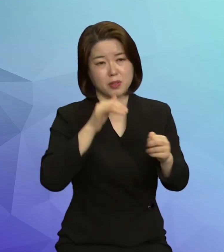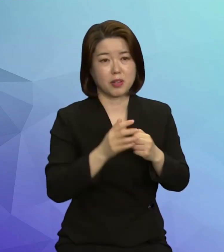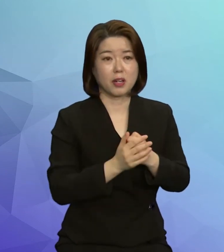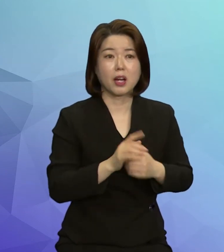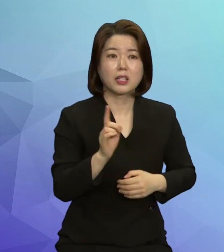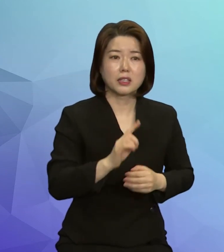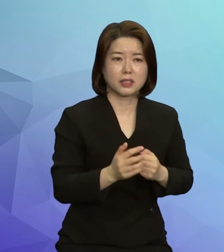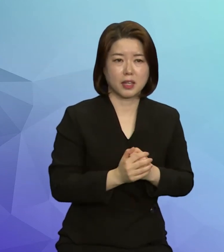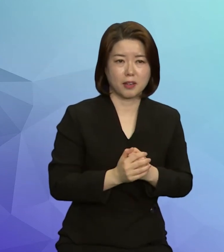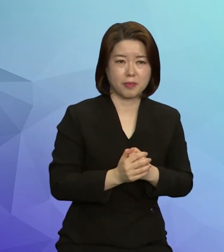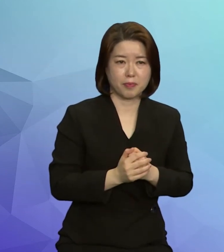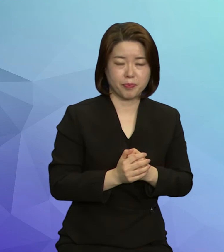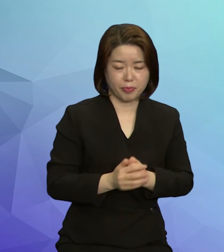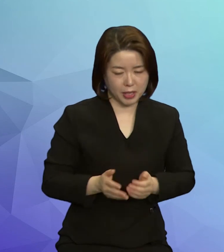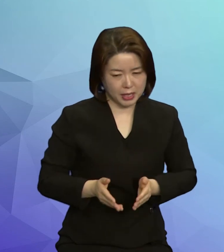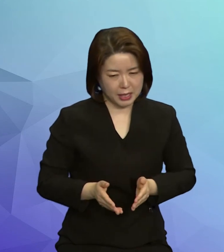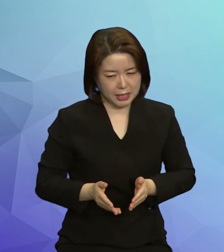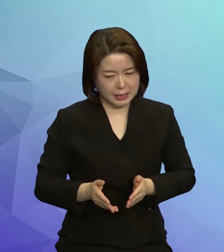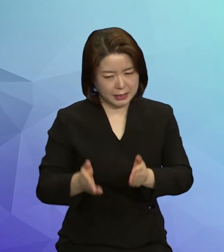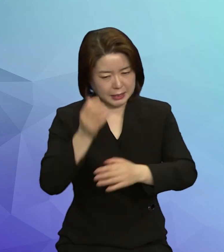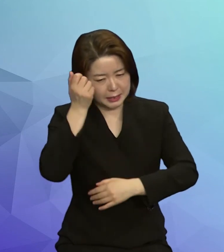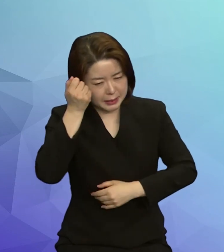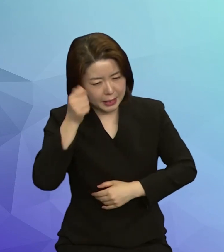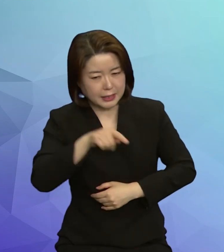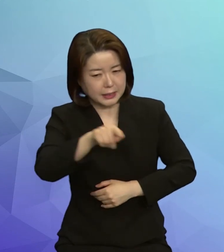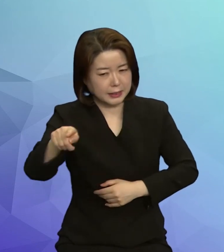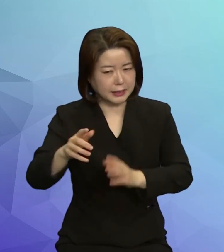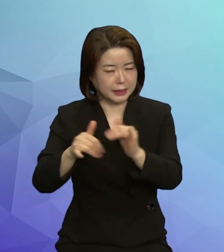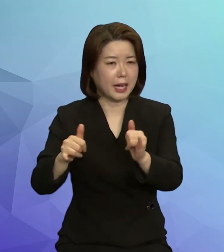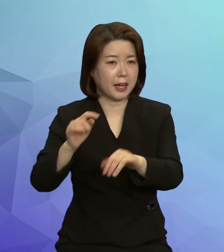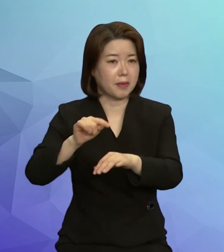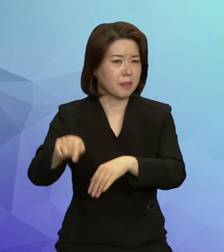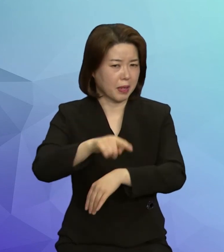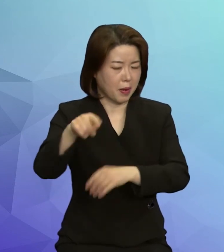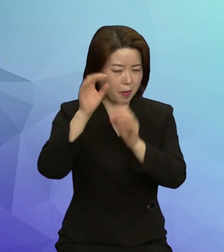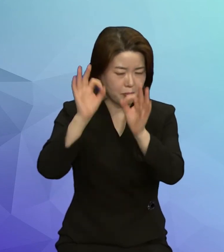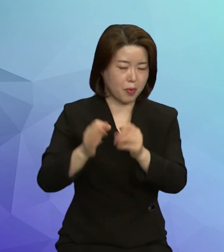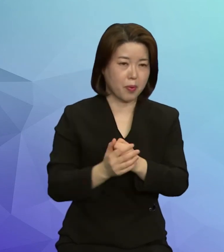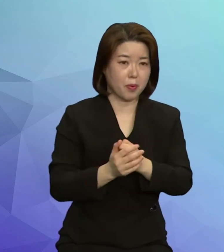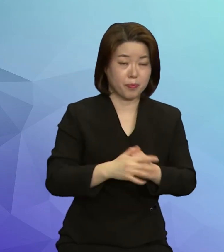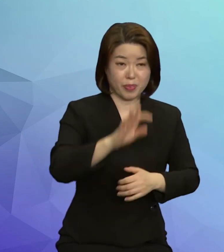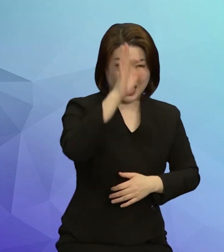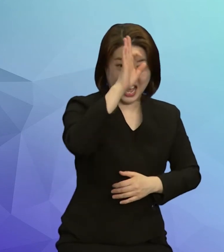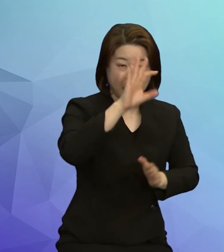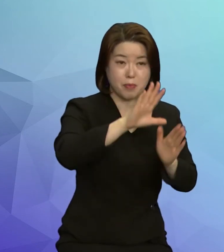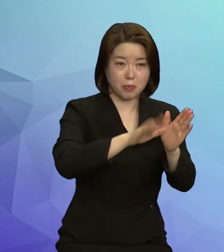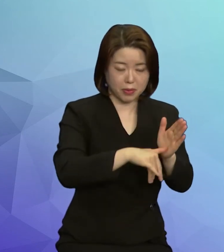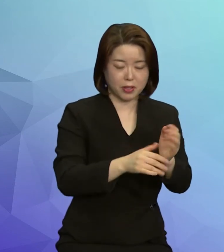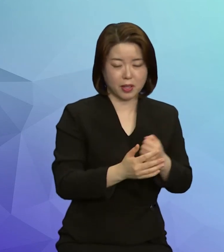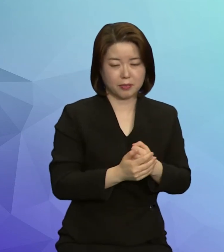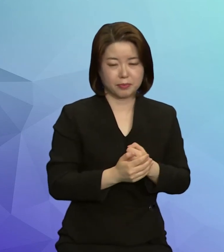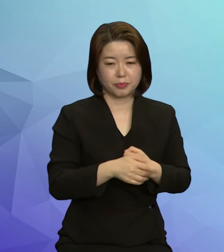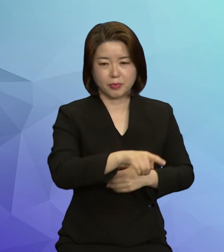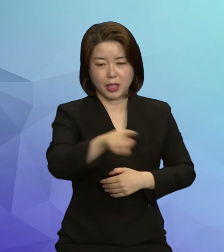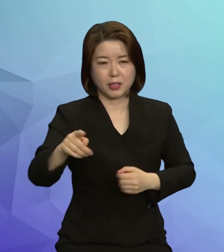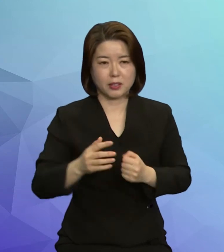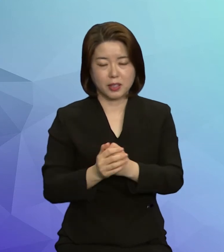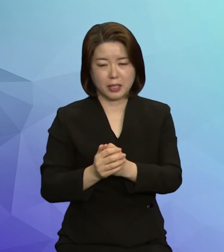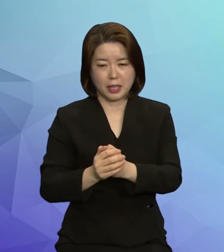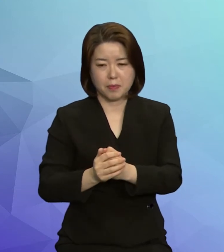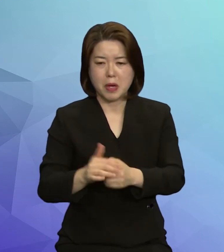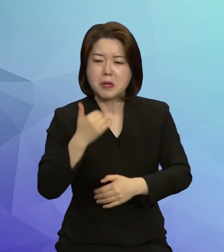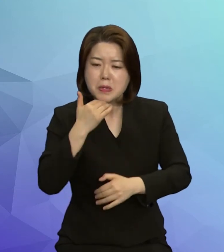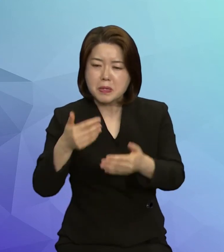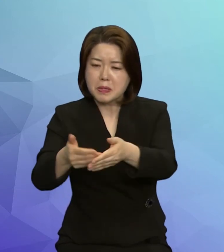거예요. 그게 노숙자들에 대한 마음. IMF가 터진 때라 그들이